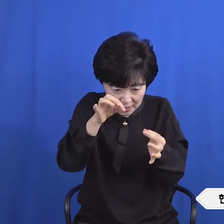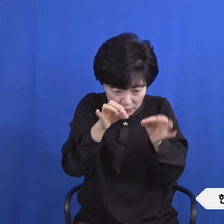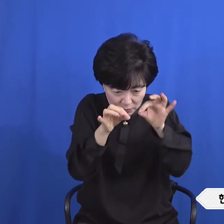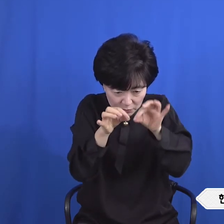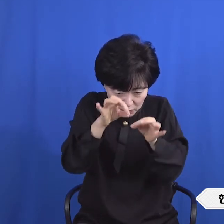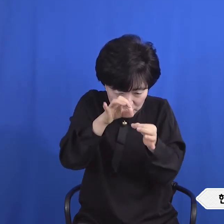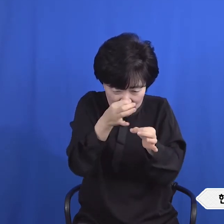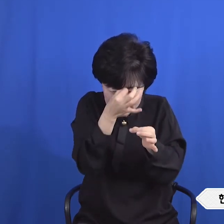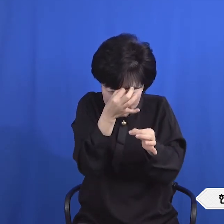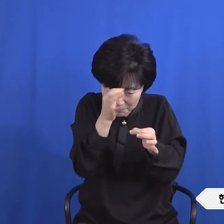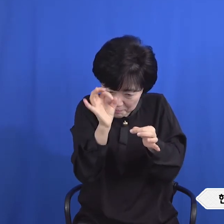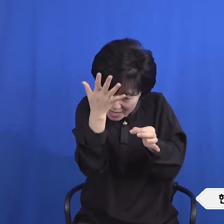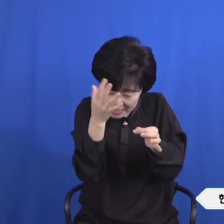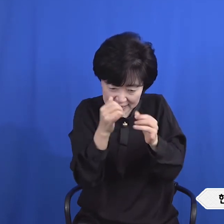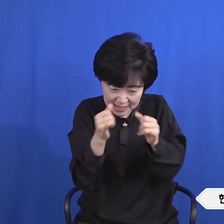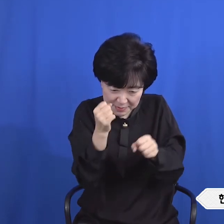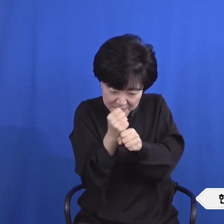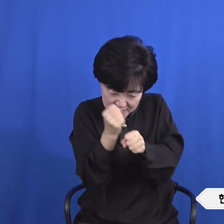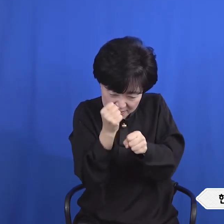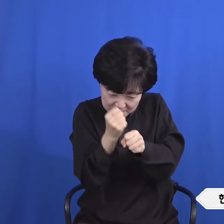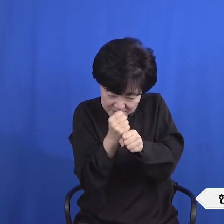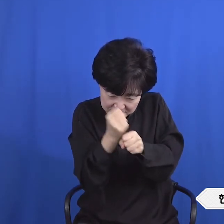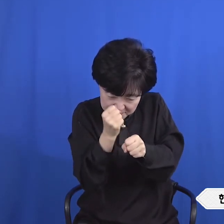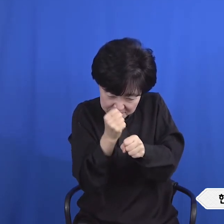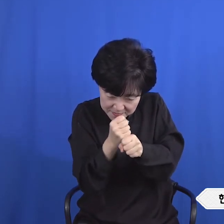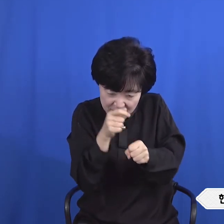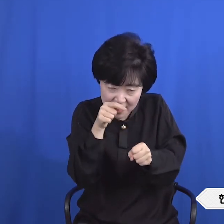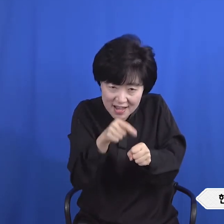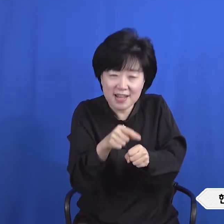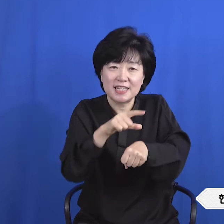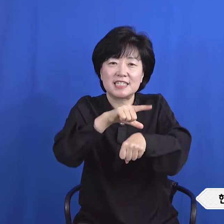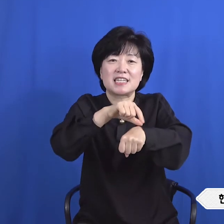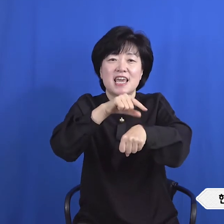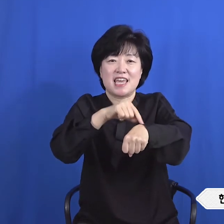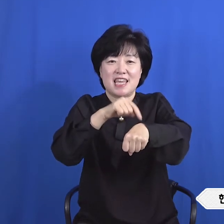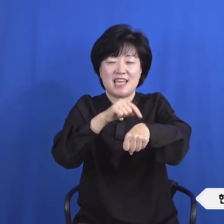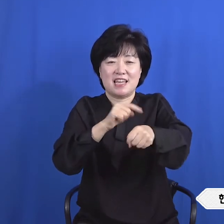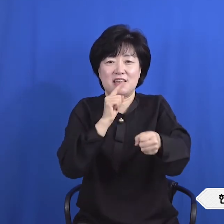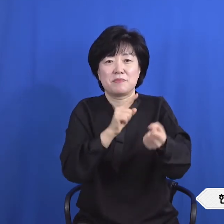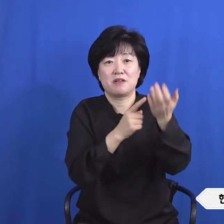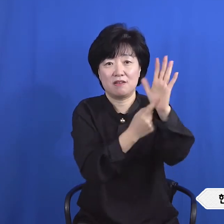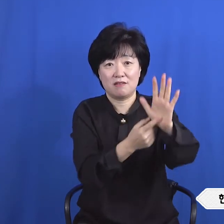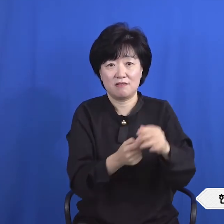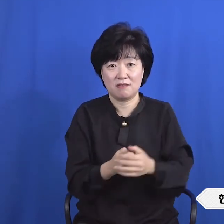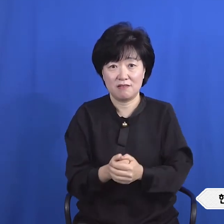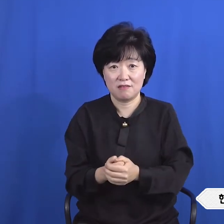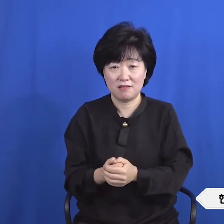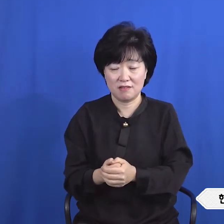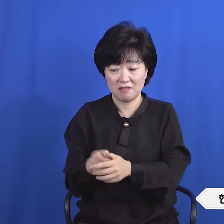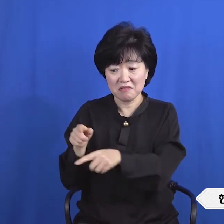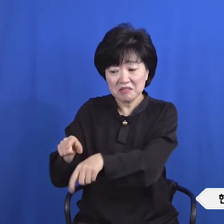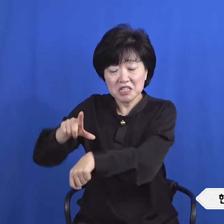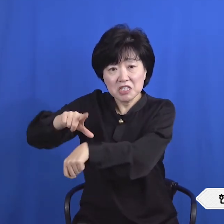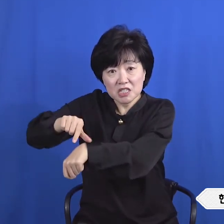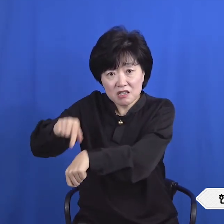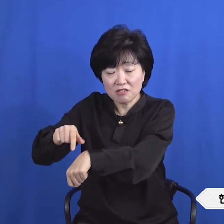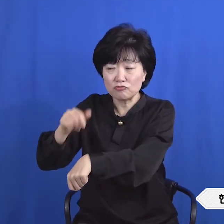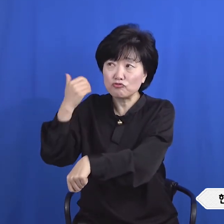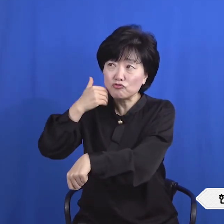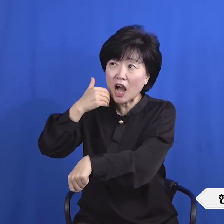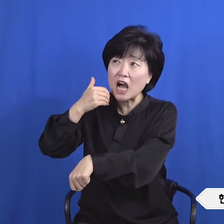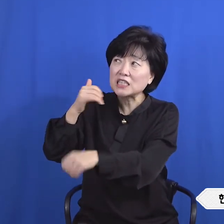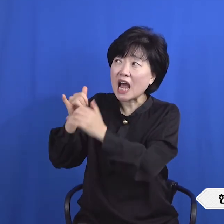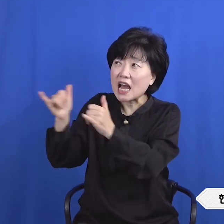만든 것이다 하는 것을 인정하지 않을 수가 없습니다. 손목시계는 사람이 누군가가